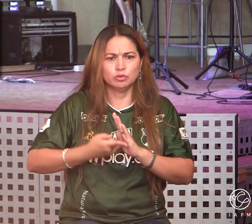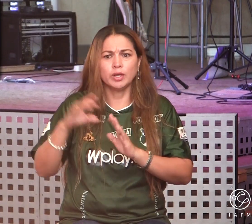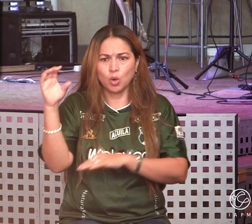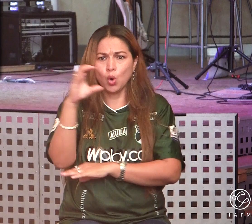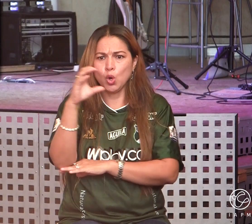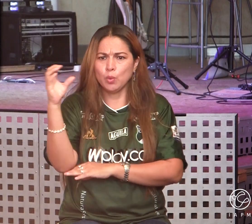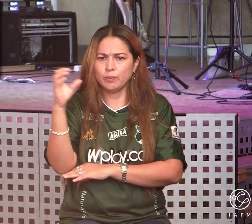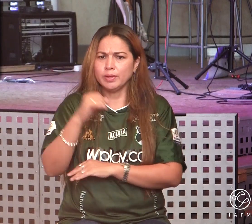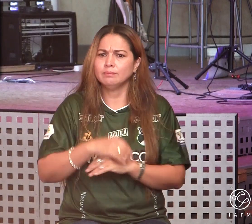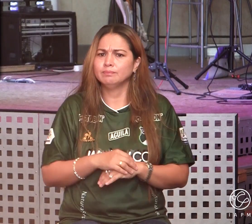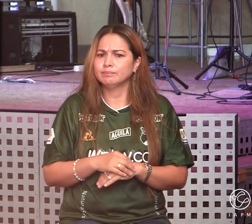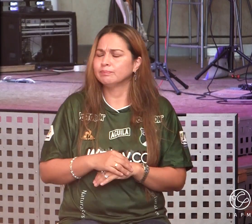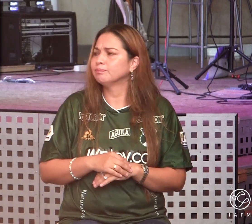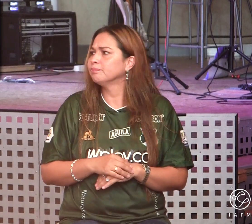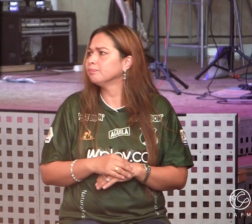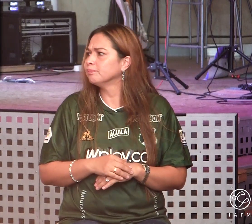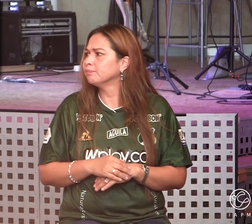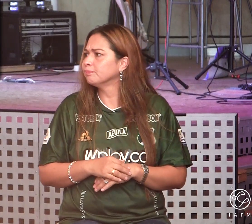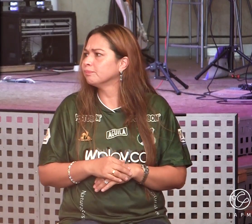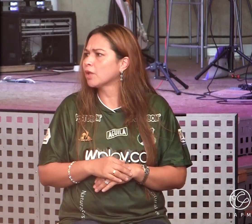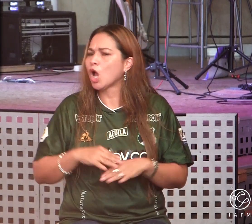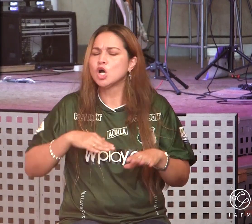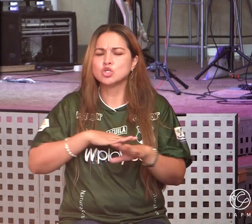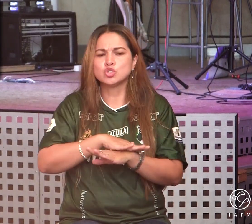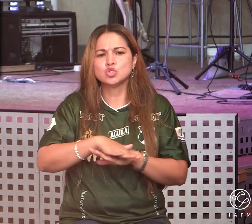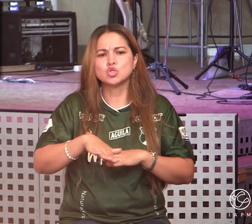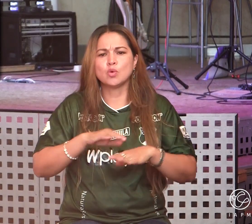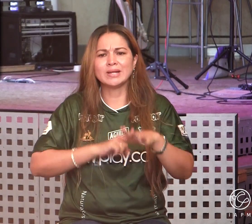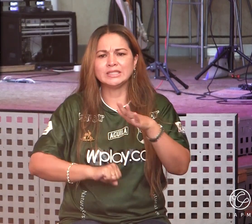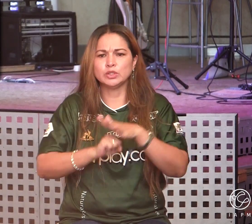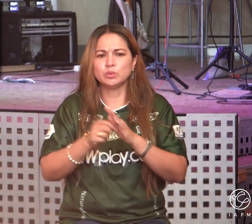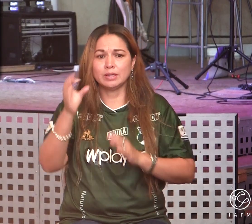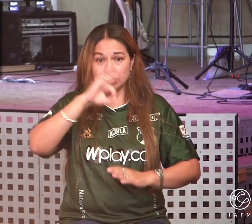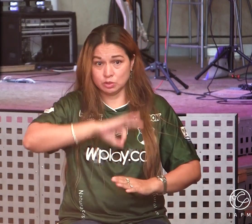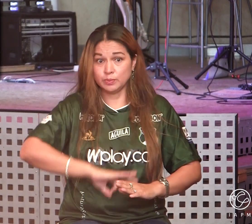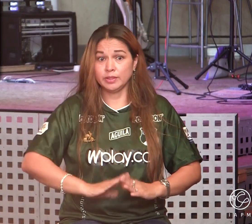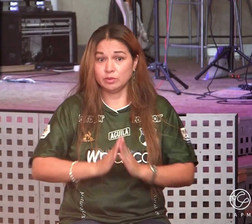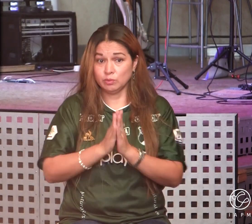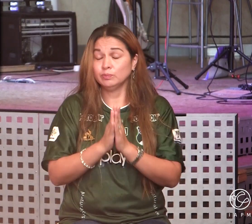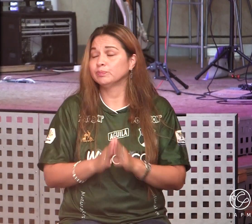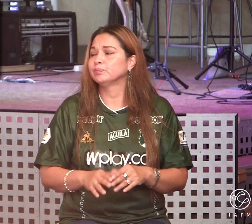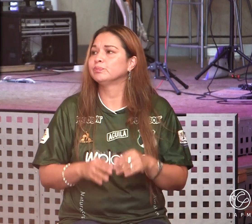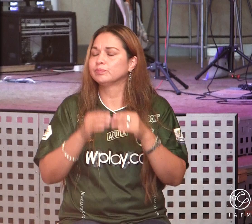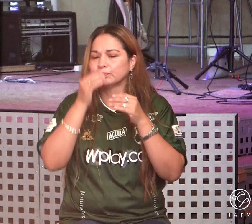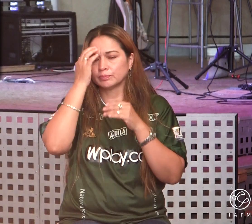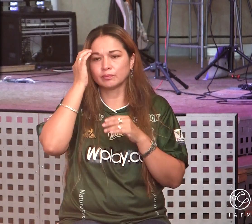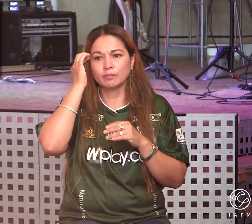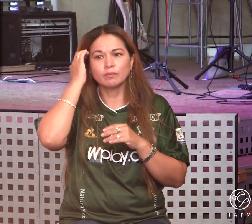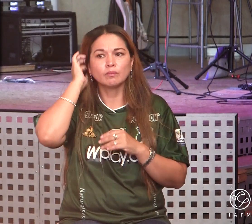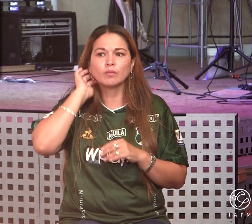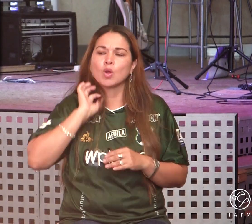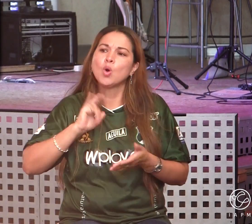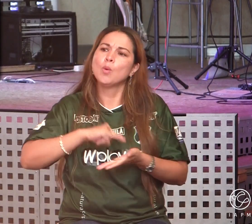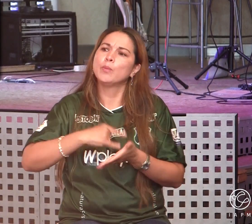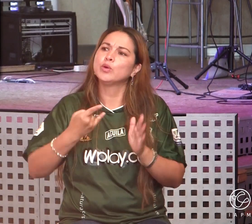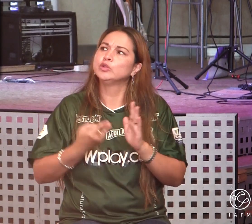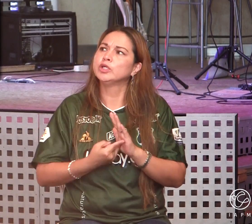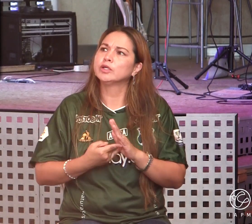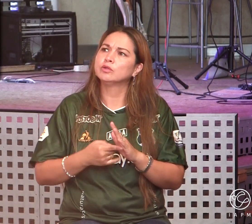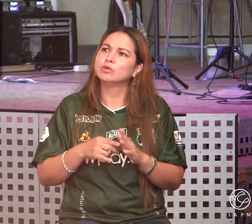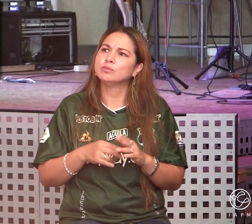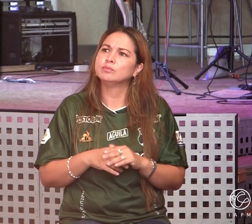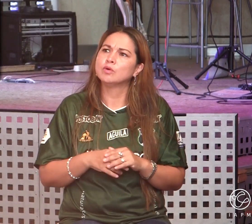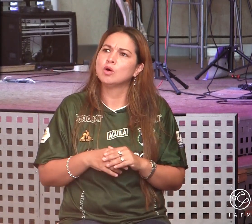que ustedes miren esto. En el capítulo 2 de Génesis viene ese otro la primera cosa que te quiero mostrar, el